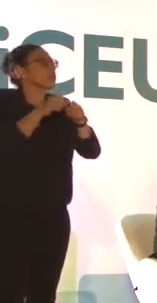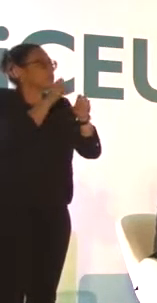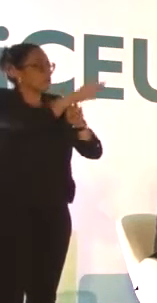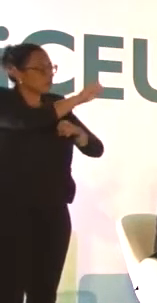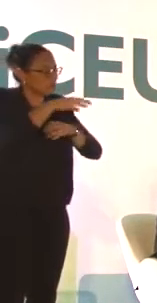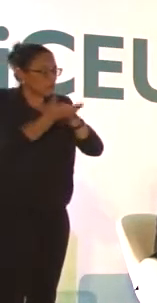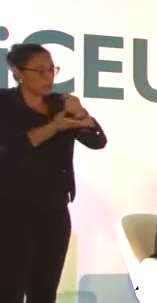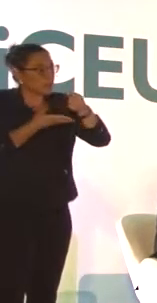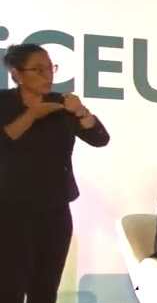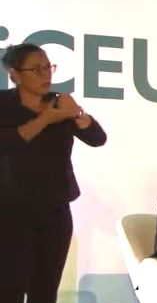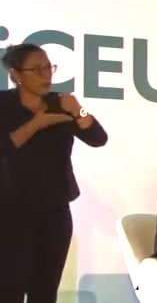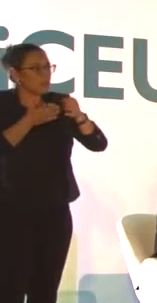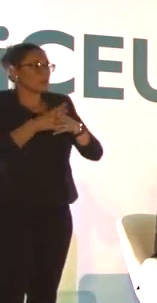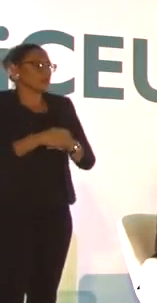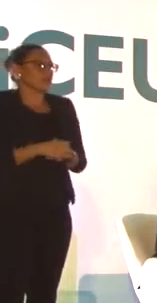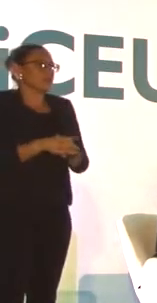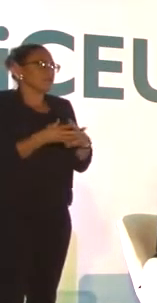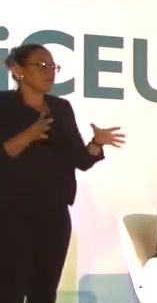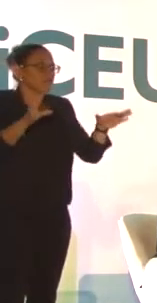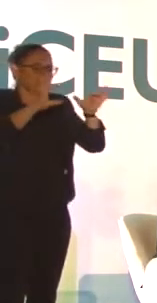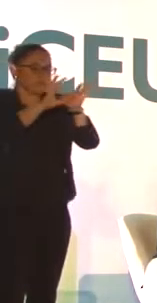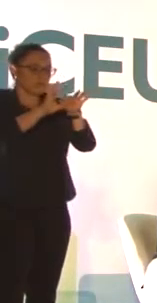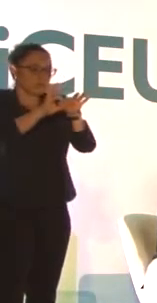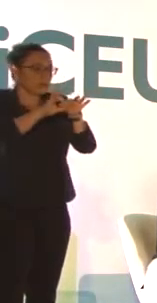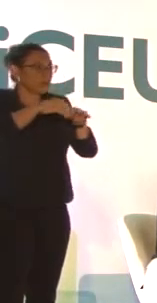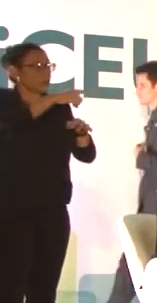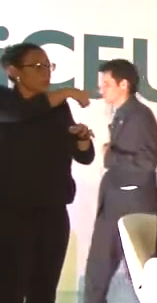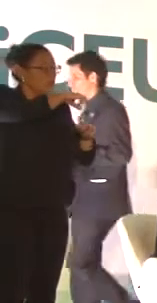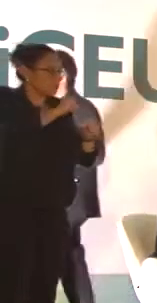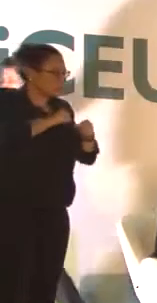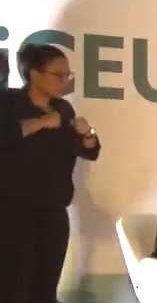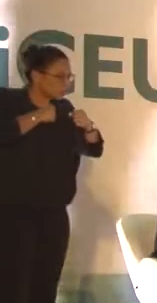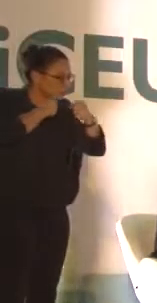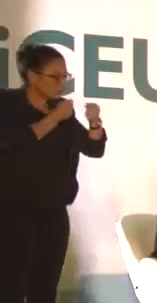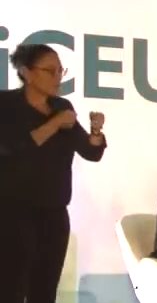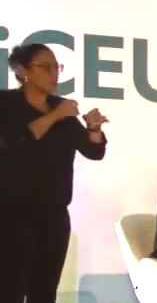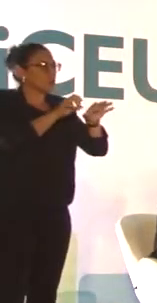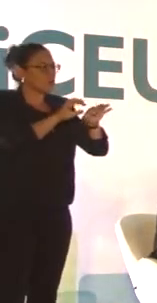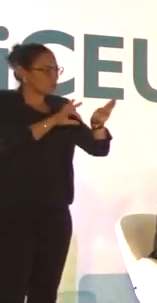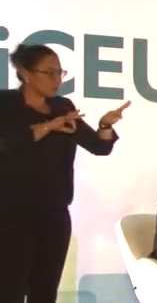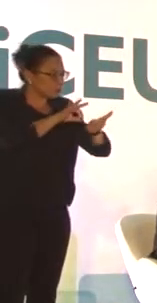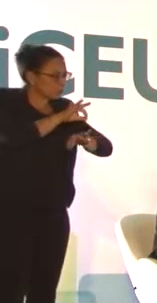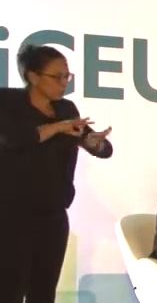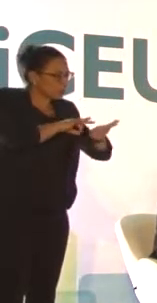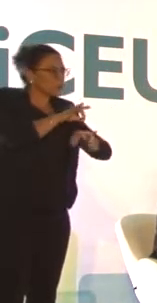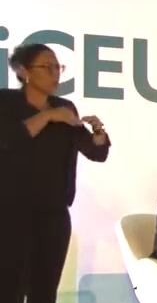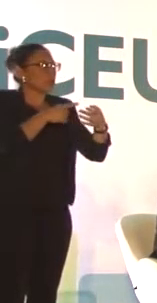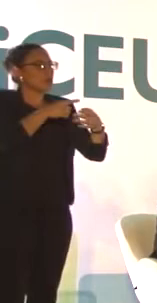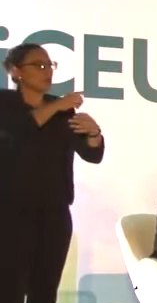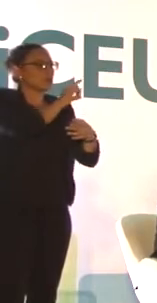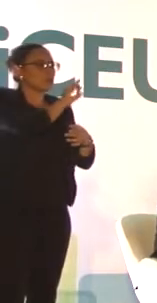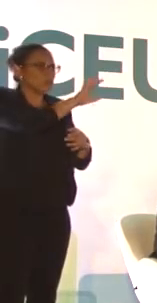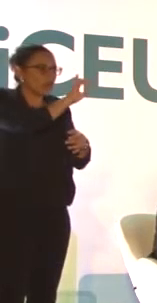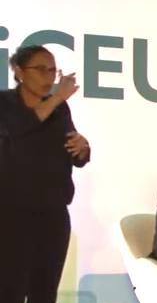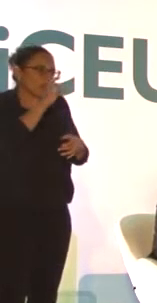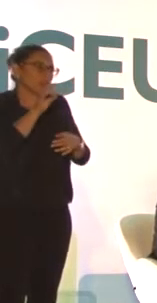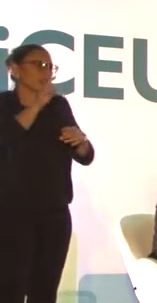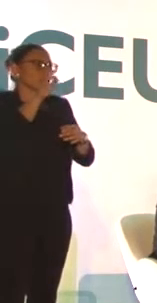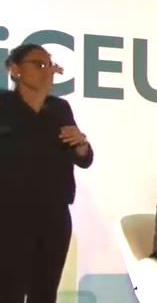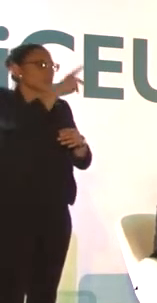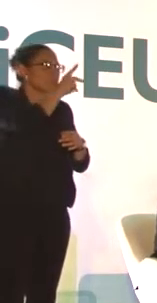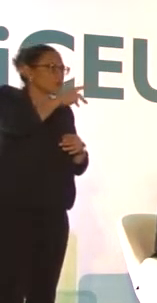básica. E todos os esforços que são feitos por todos os professores